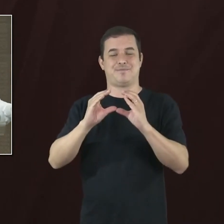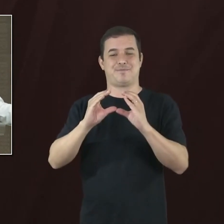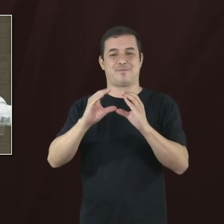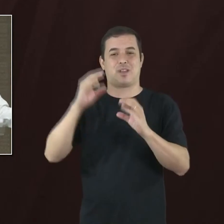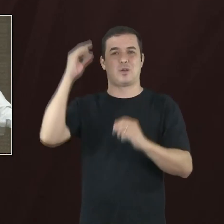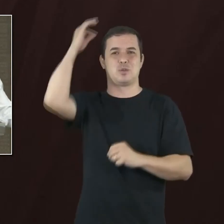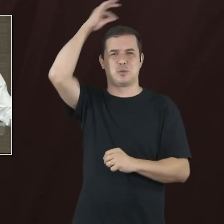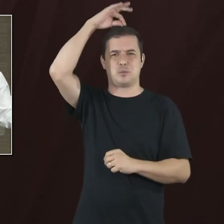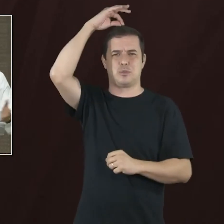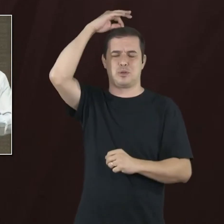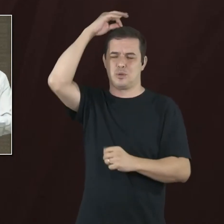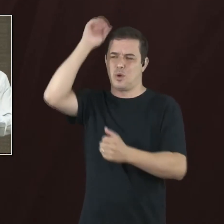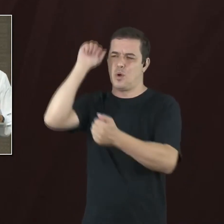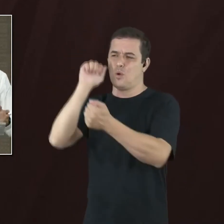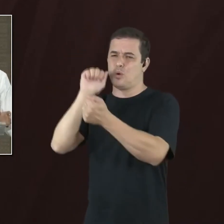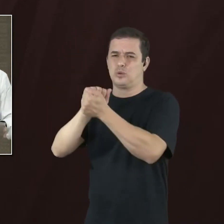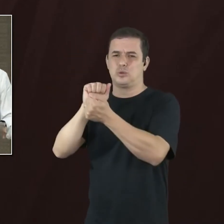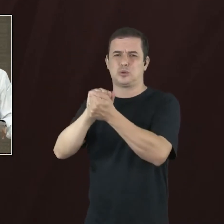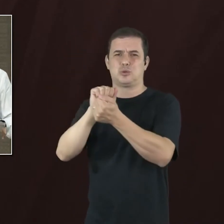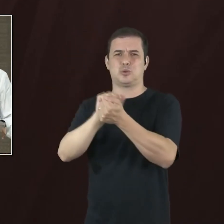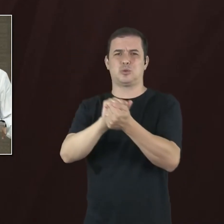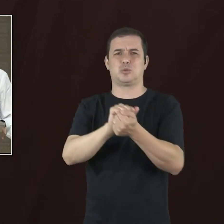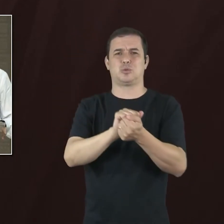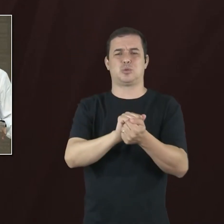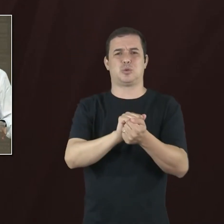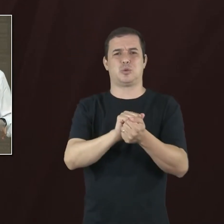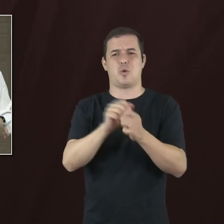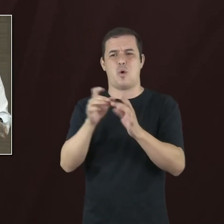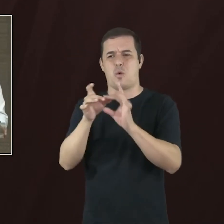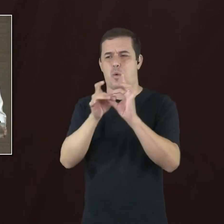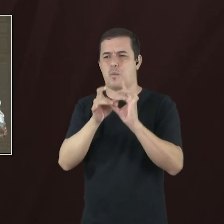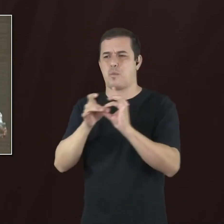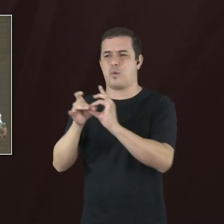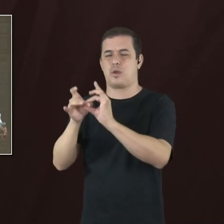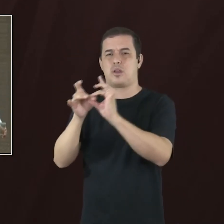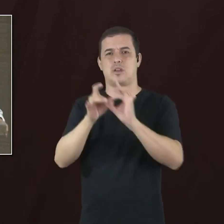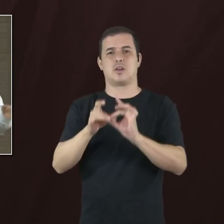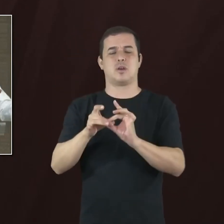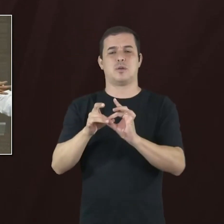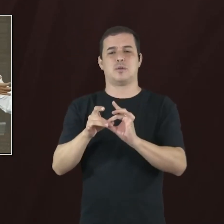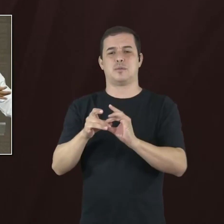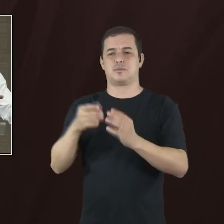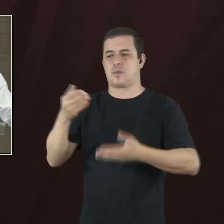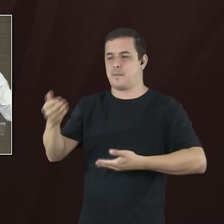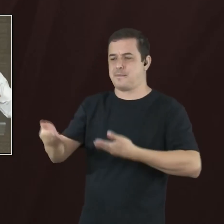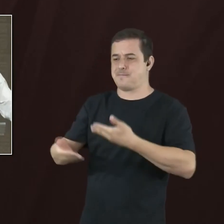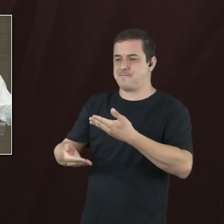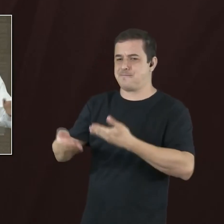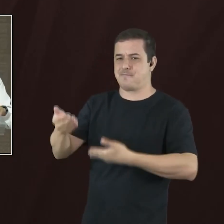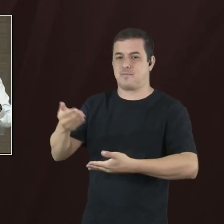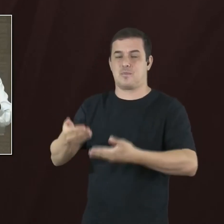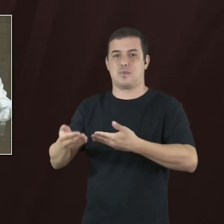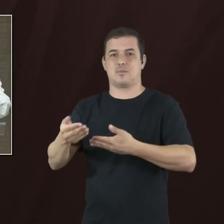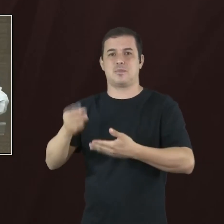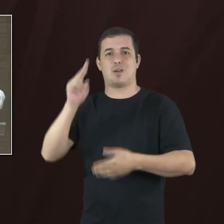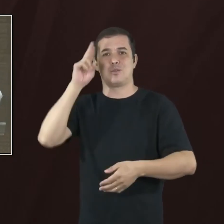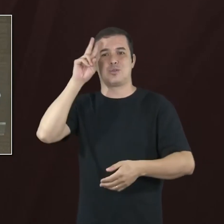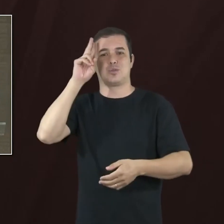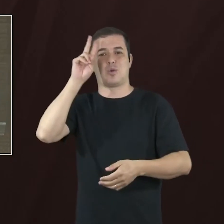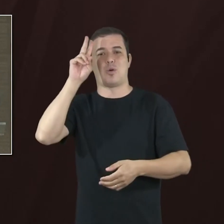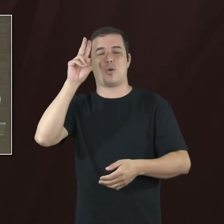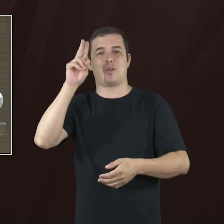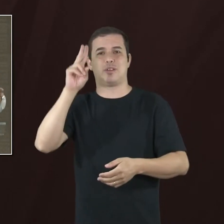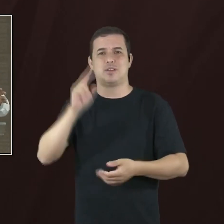Essa cooperação maravilhosa que nós estamos tendo. E todos os irmãos, eu estou falando só essa pequena história, irmãos, a história com